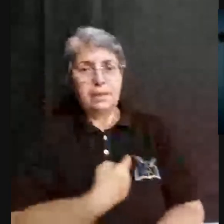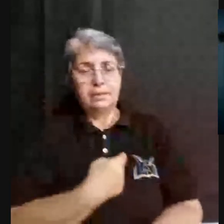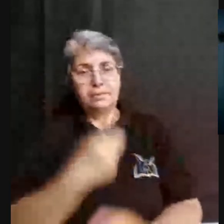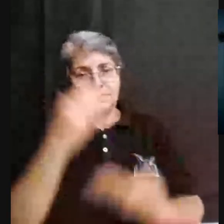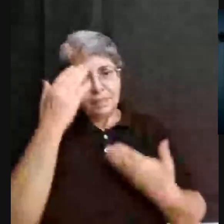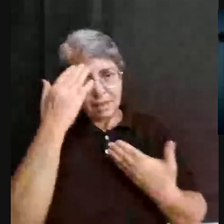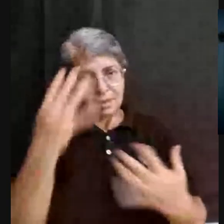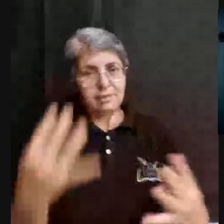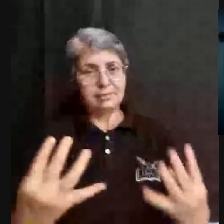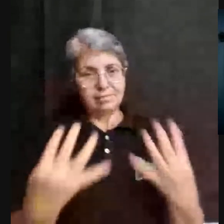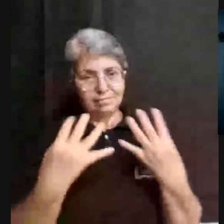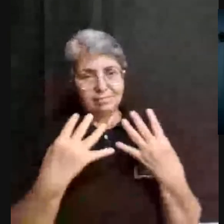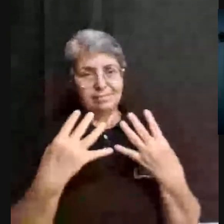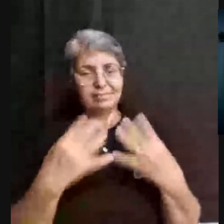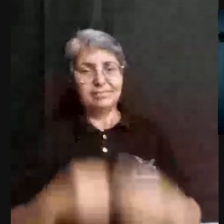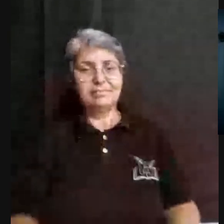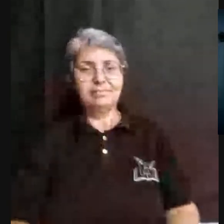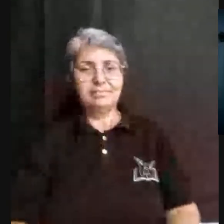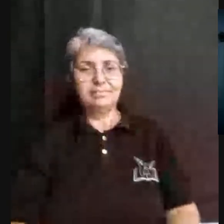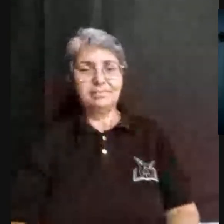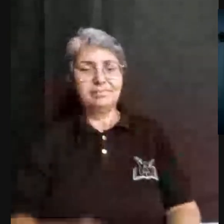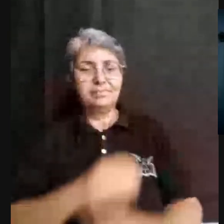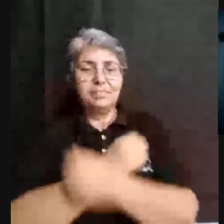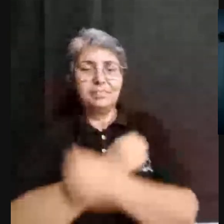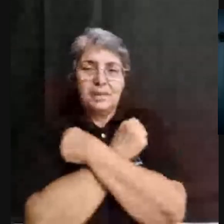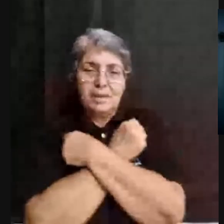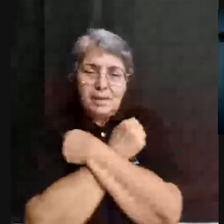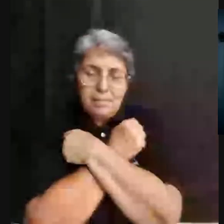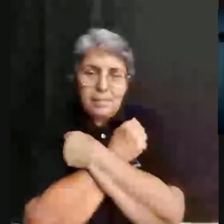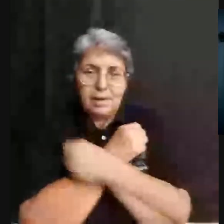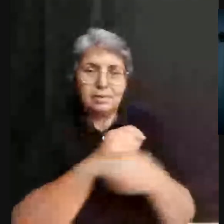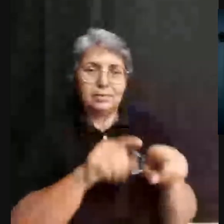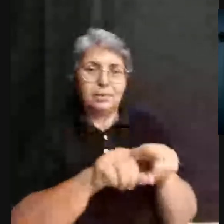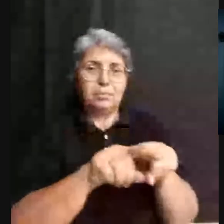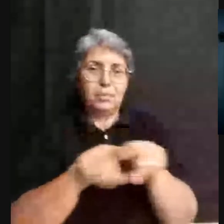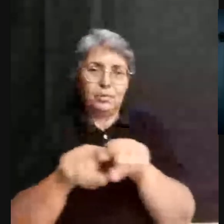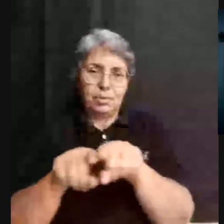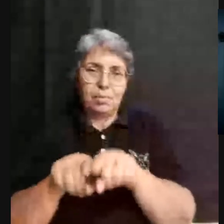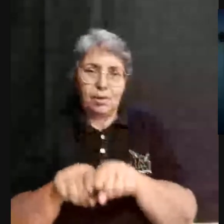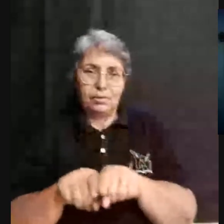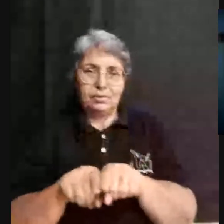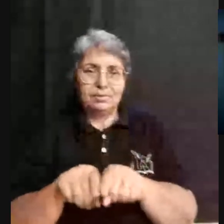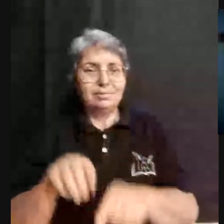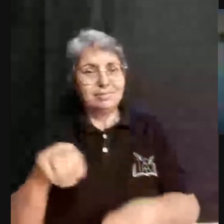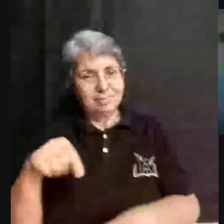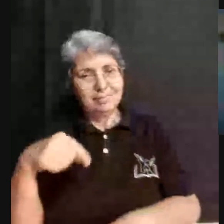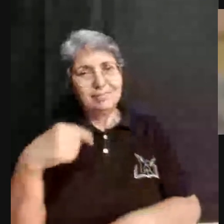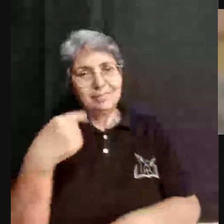Um abraço a todos os irmãos e até uma próxima.